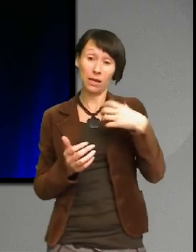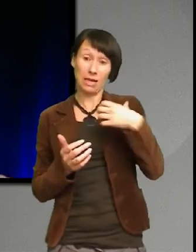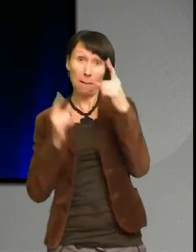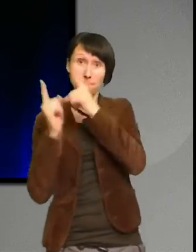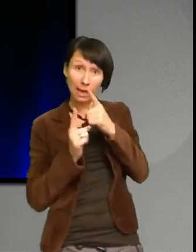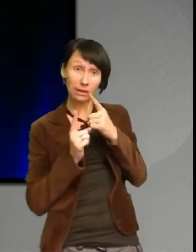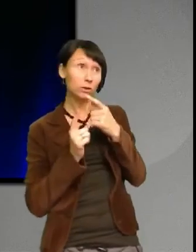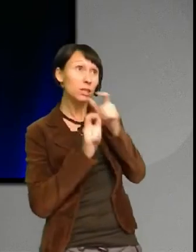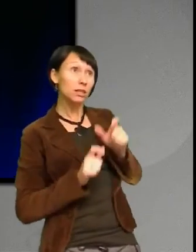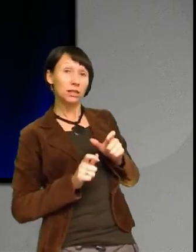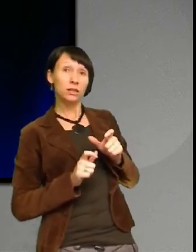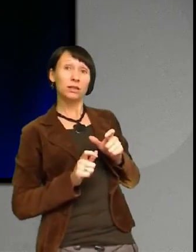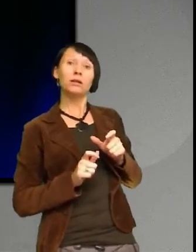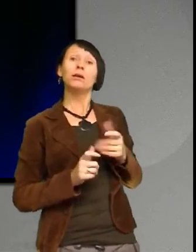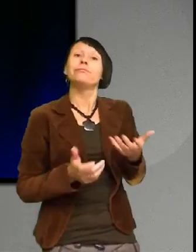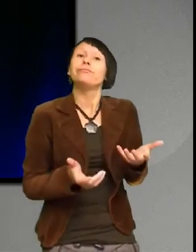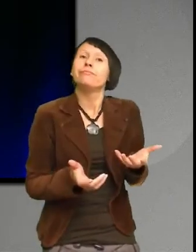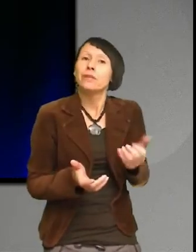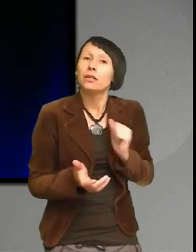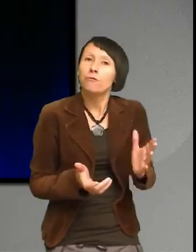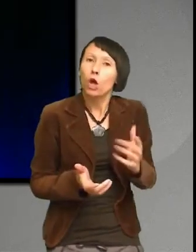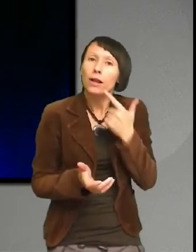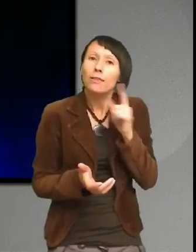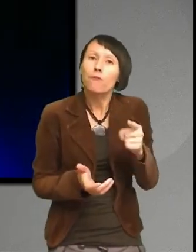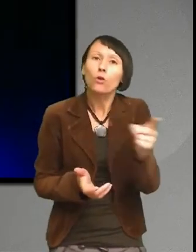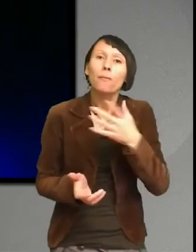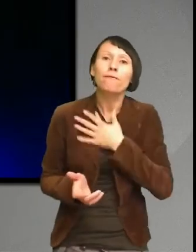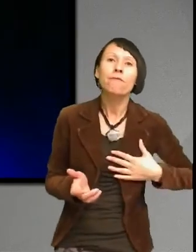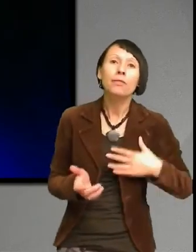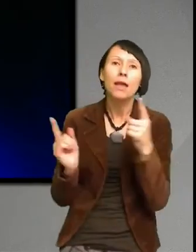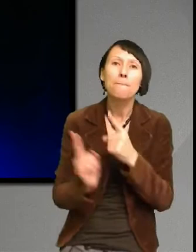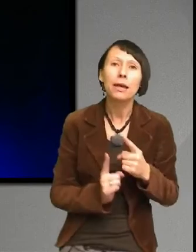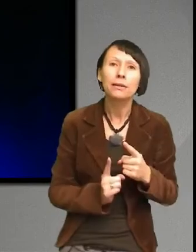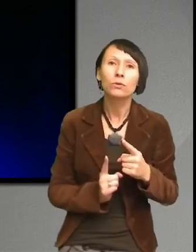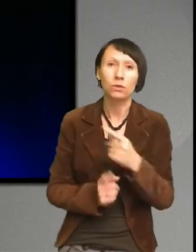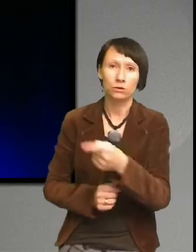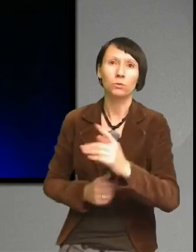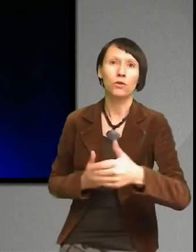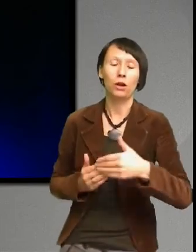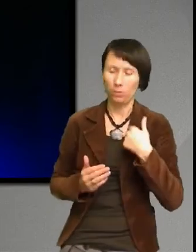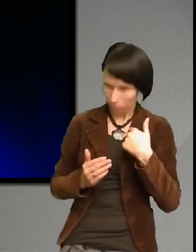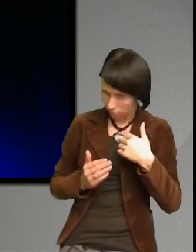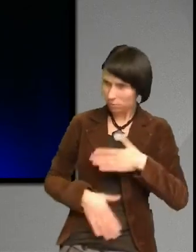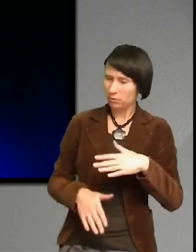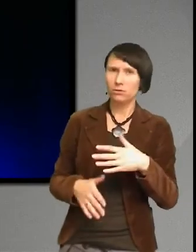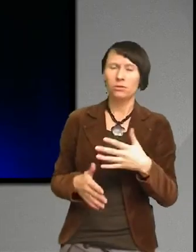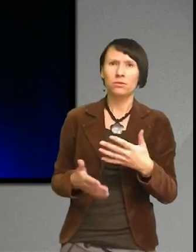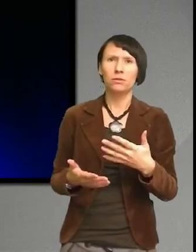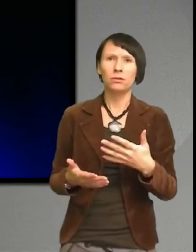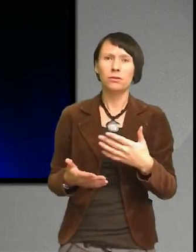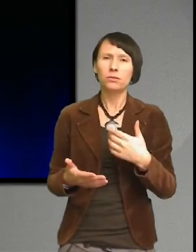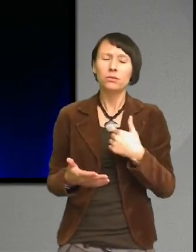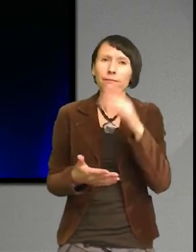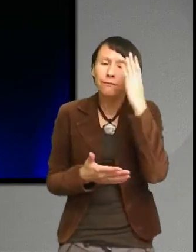De fattiga människorna såklart. Jag blev förvånad för andra gången den dagen. Jag visste inte